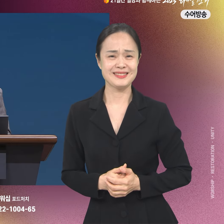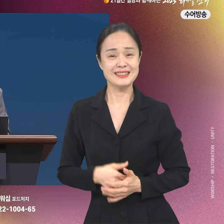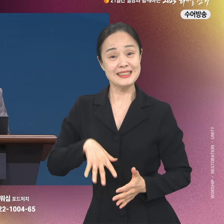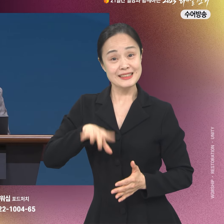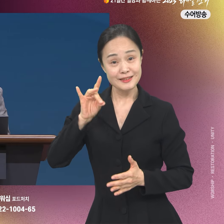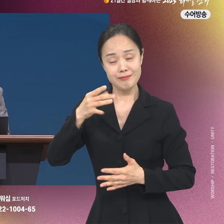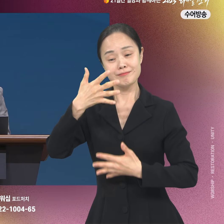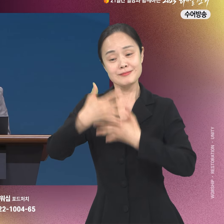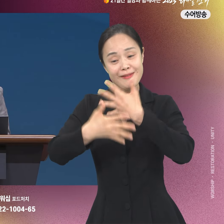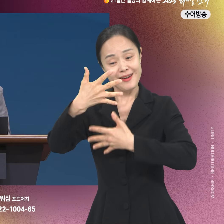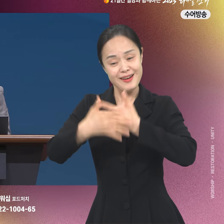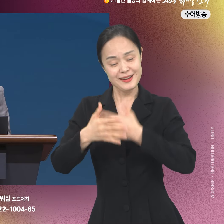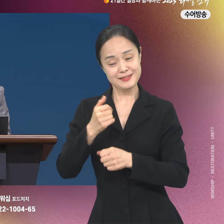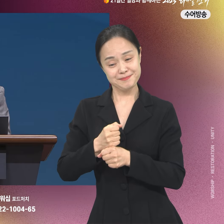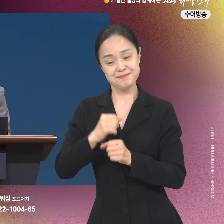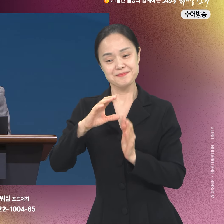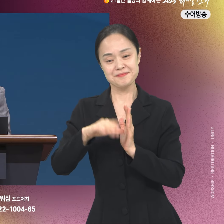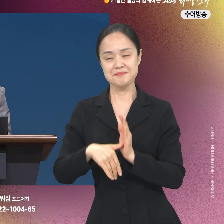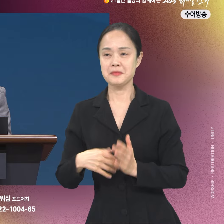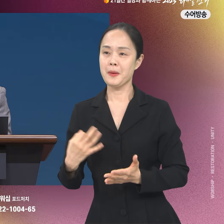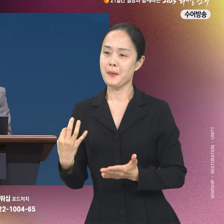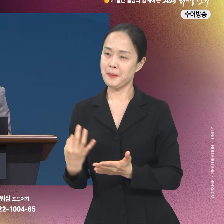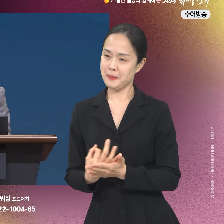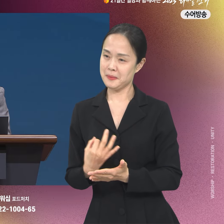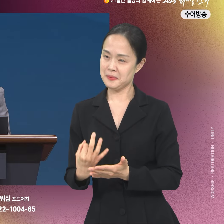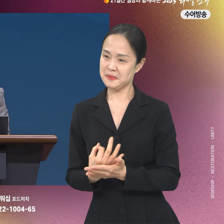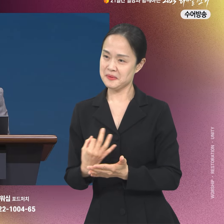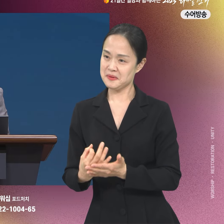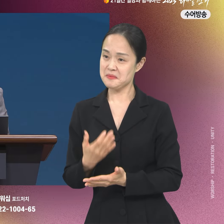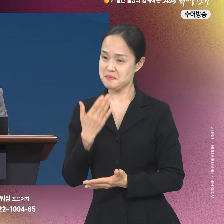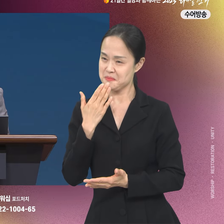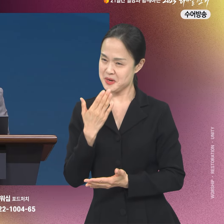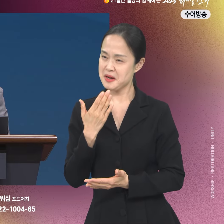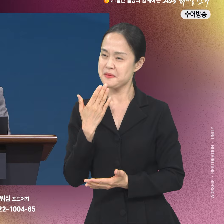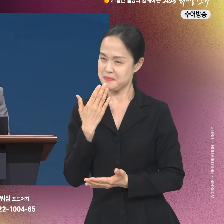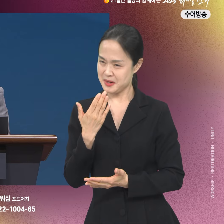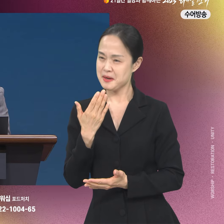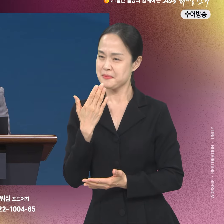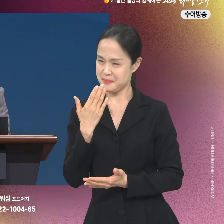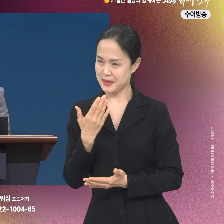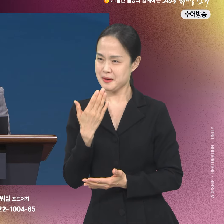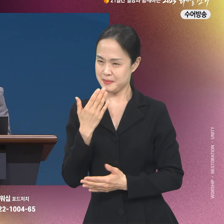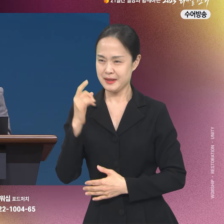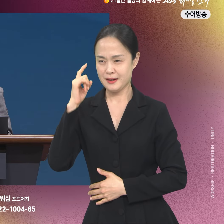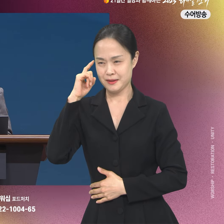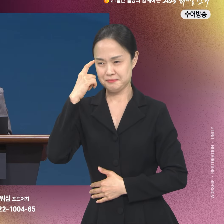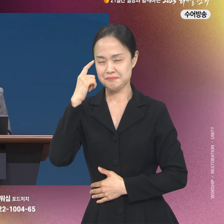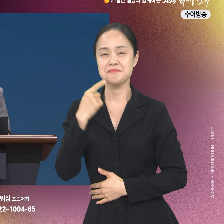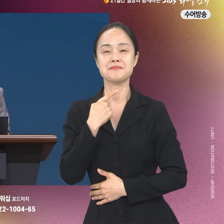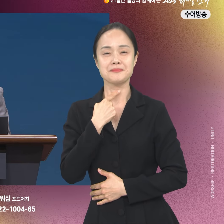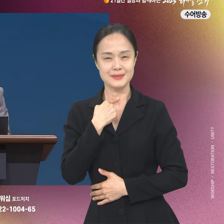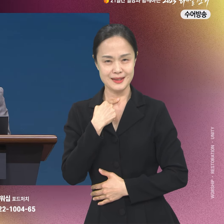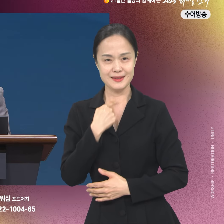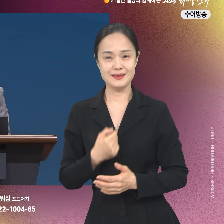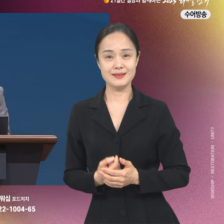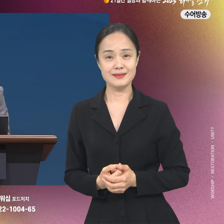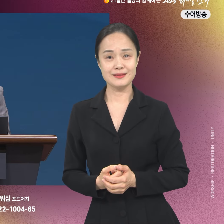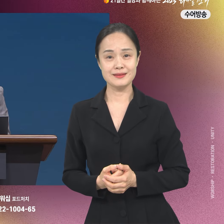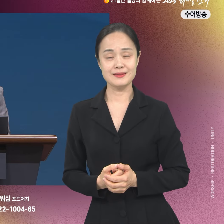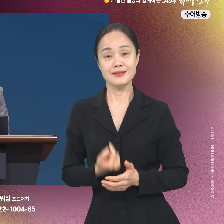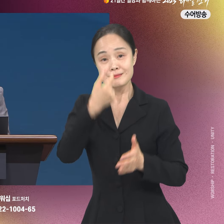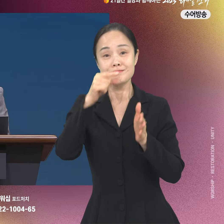사업적인 어떤 계획도 있었고 여러 가지 계산 속도 어느 정도는 있었습니다. 당연히